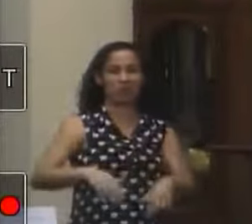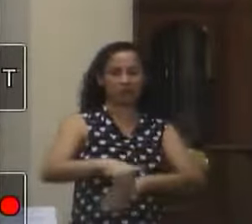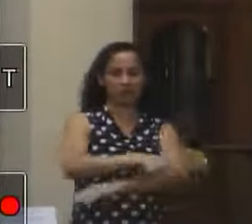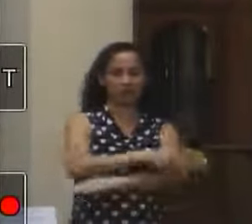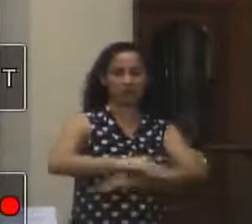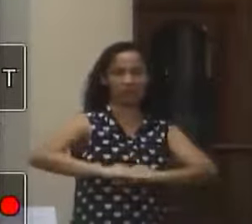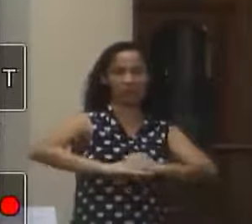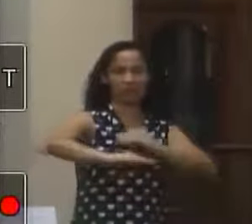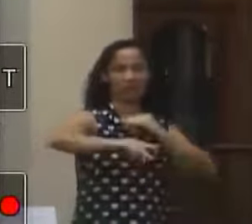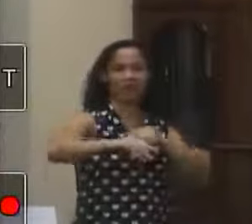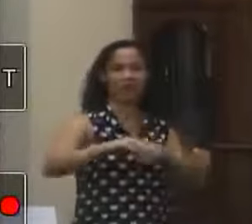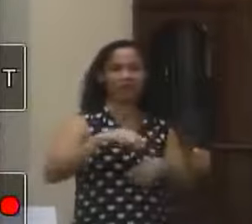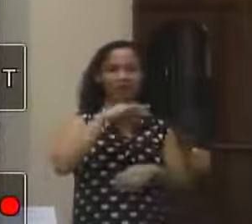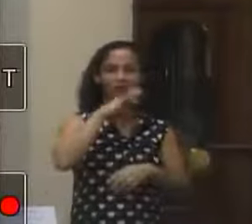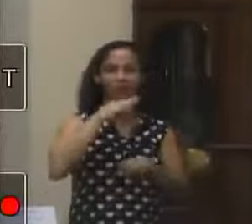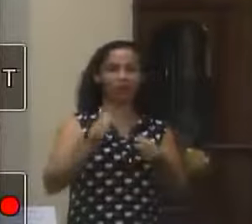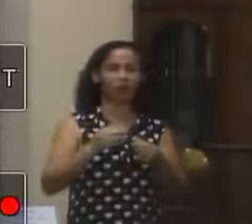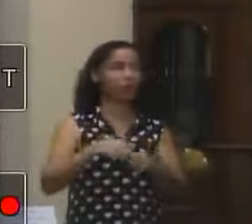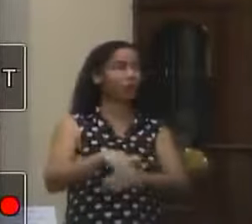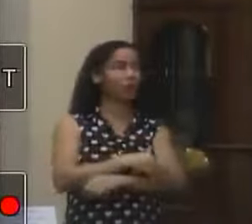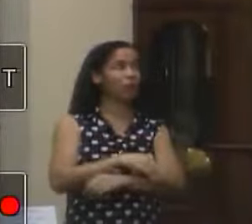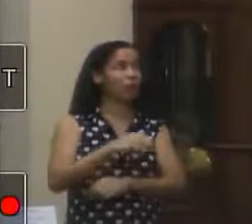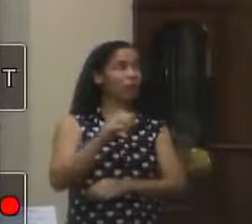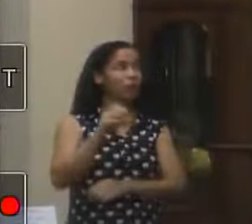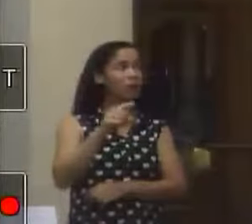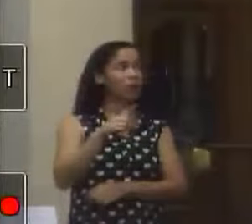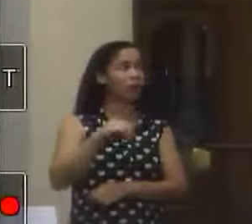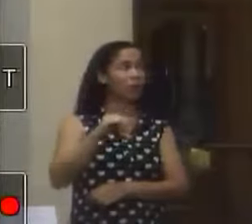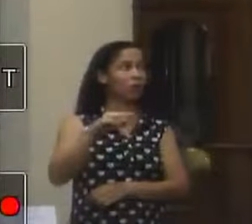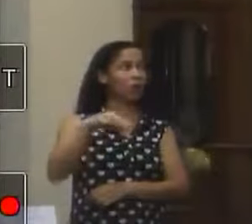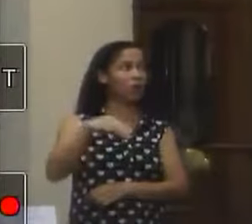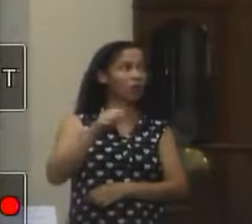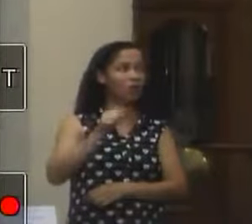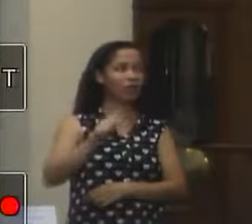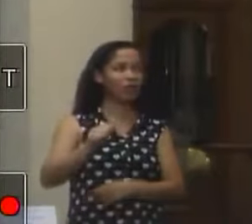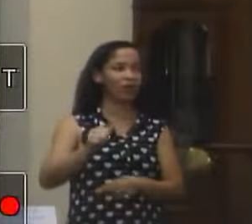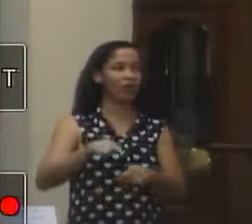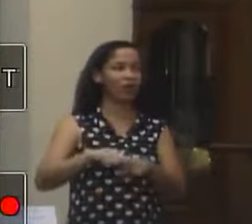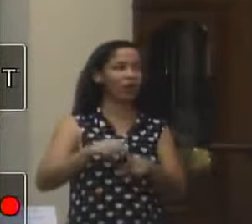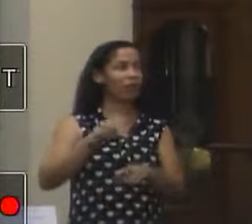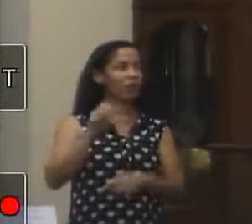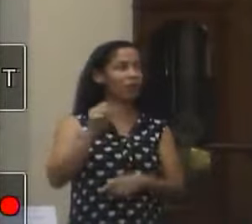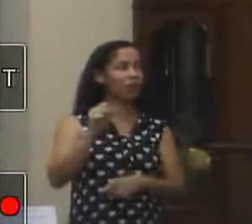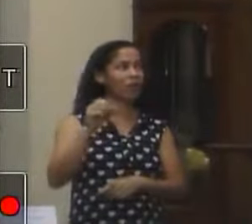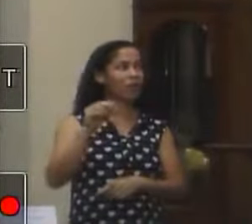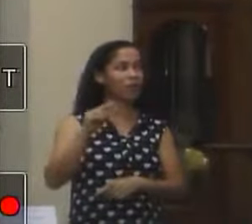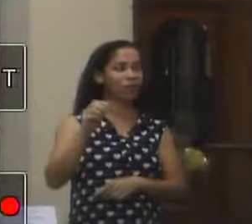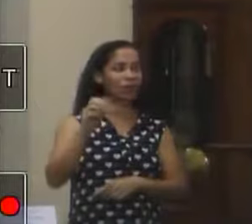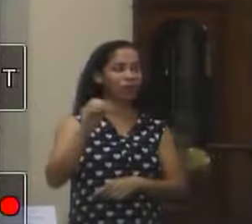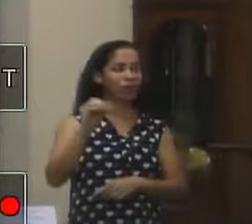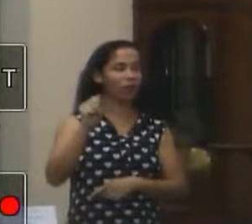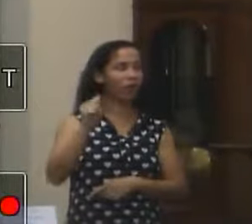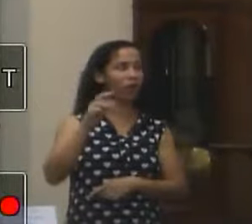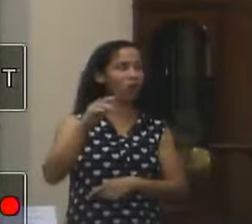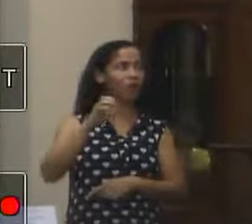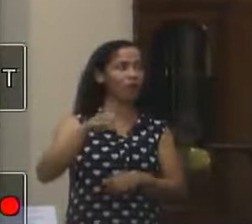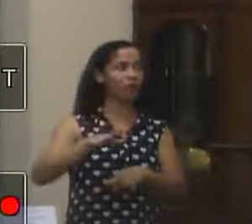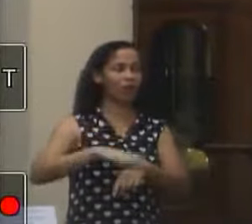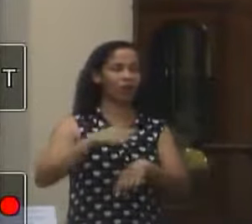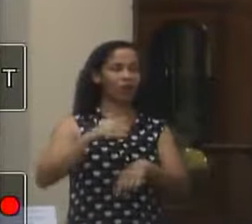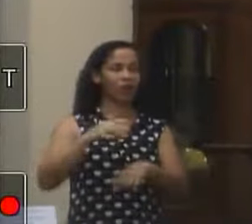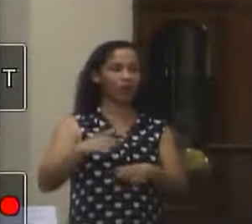uma rua, que é a rua Zilma Soares, lá na Varginha, que aquela rua é realmente a rua que mais tinha buraco